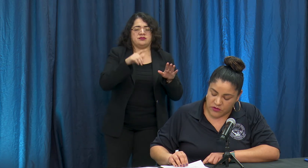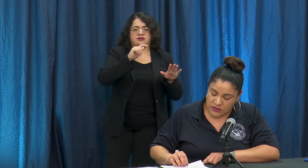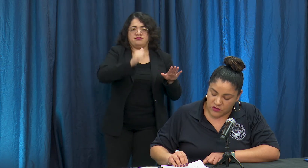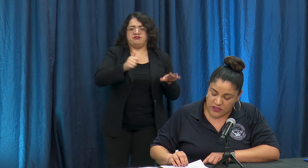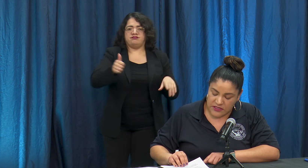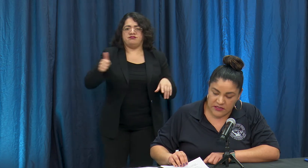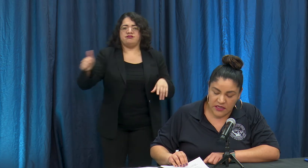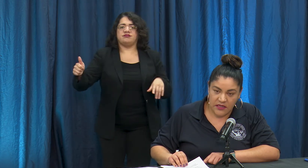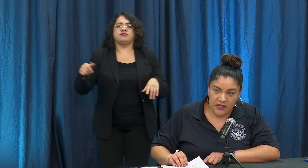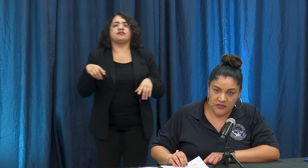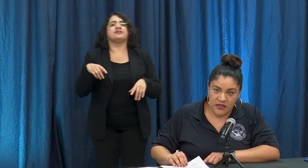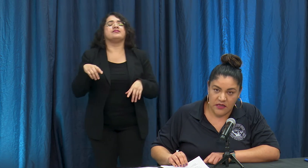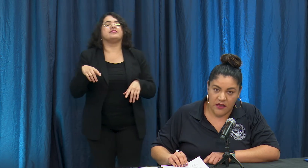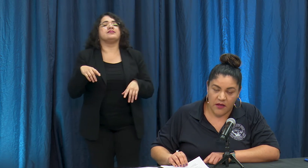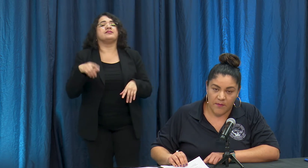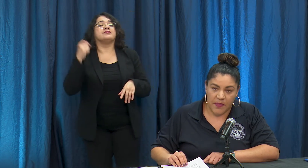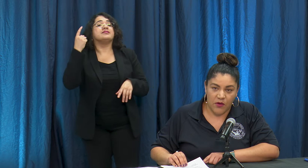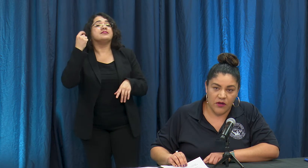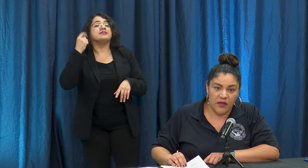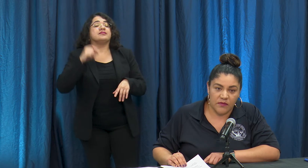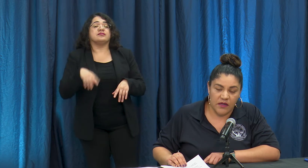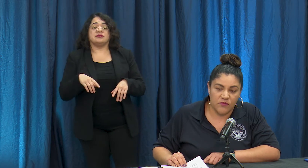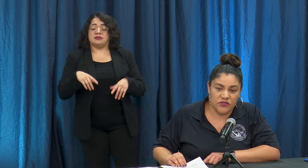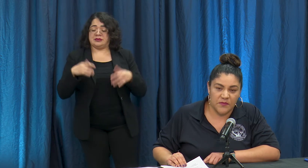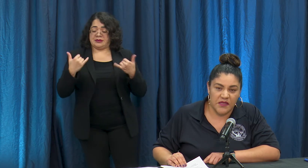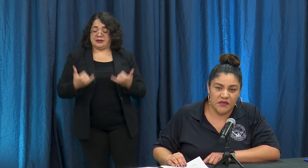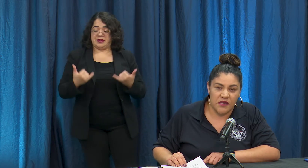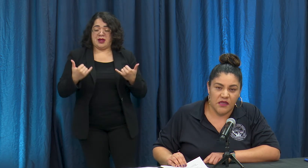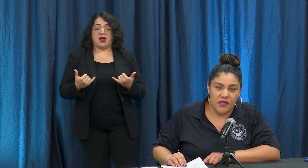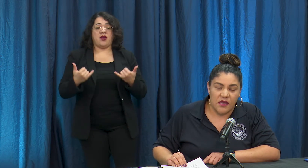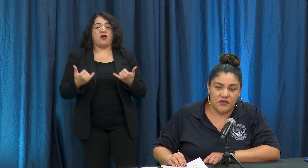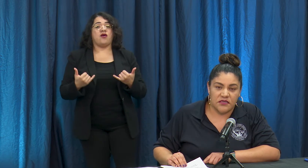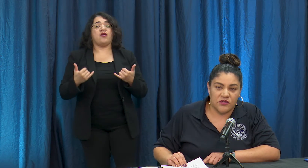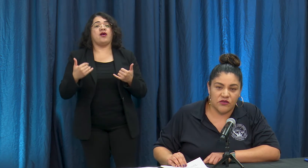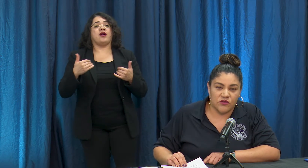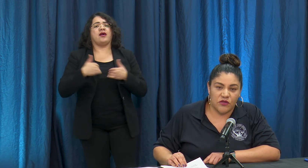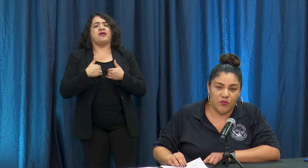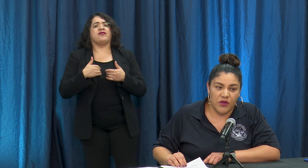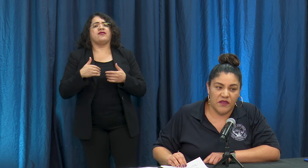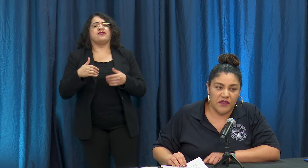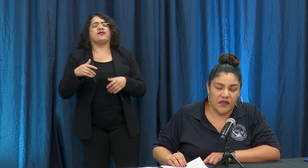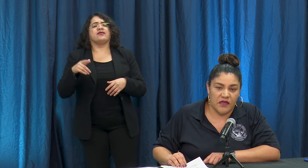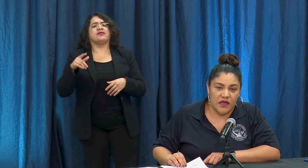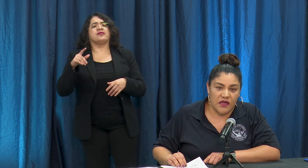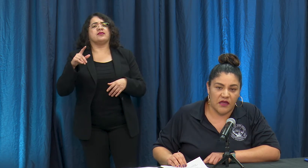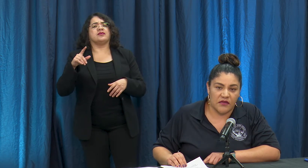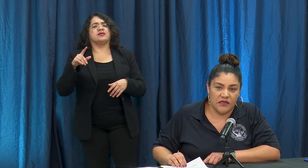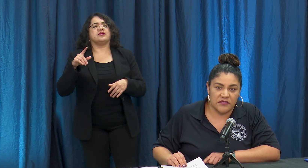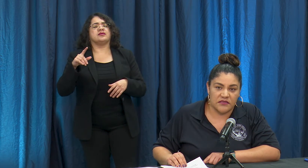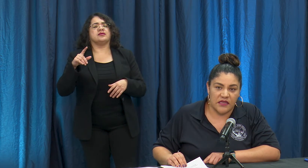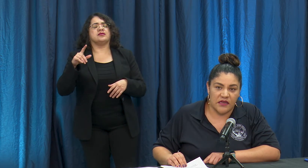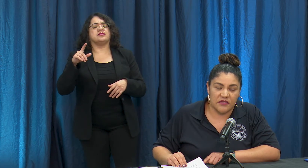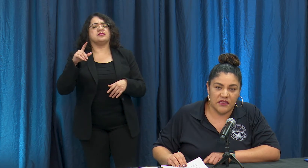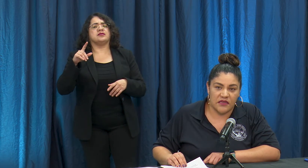Tenemos unas noticias que desde ahora tenemos también sitios donde puede